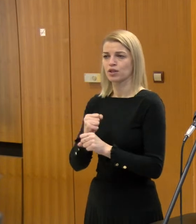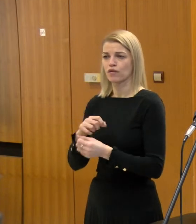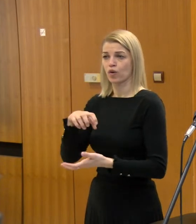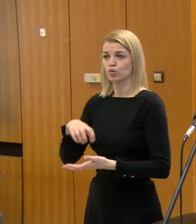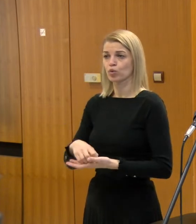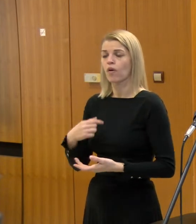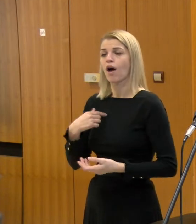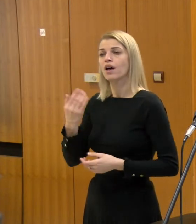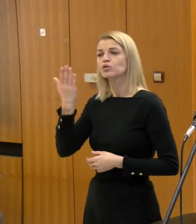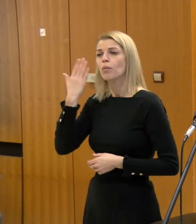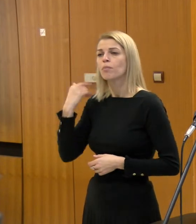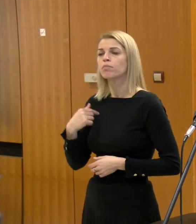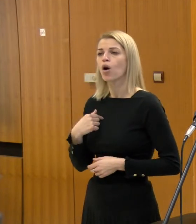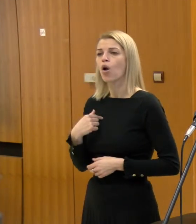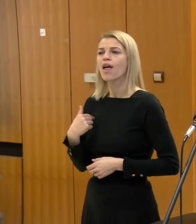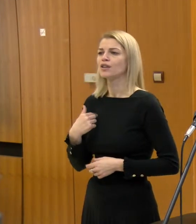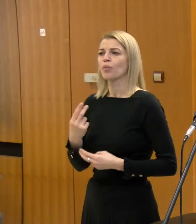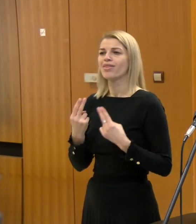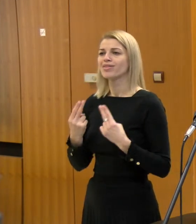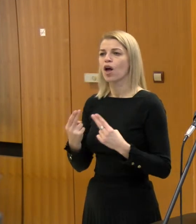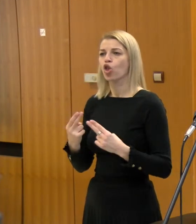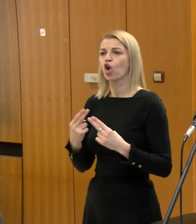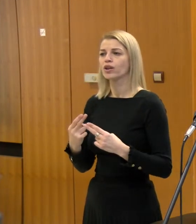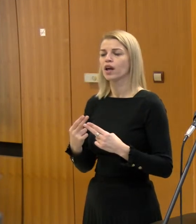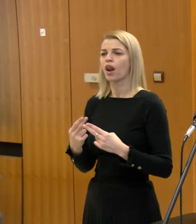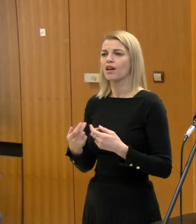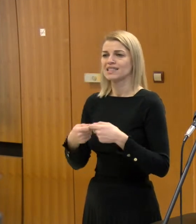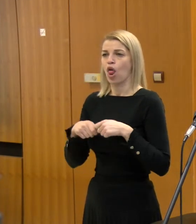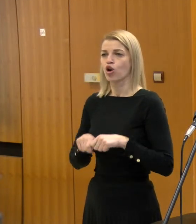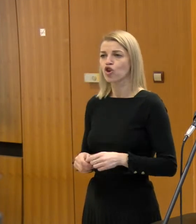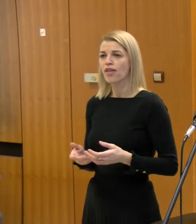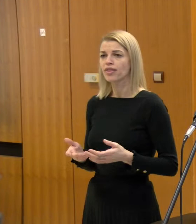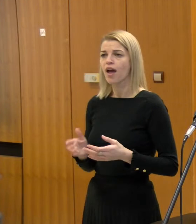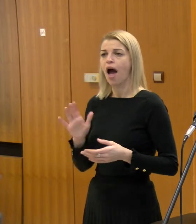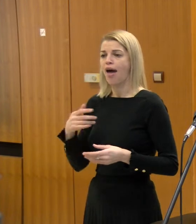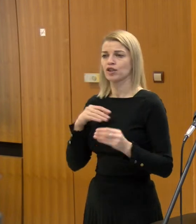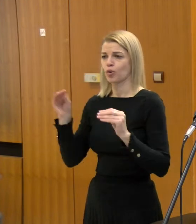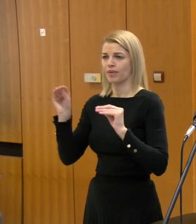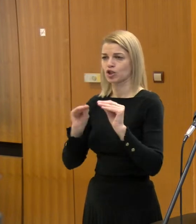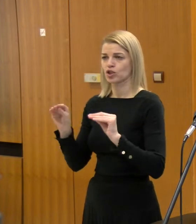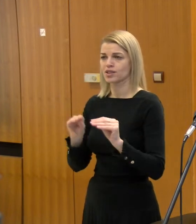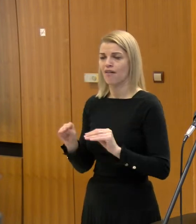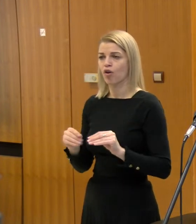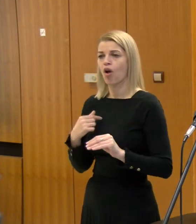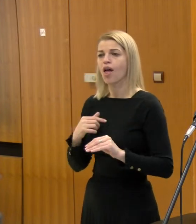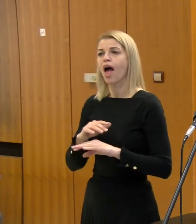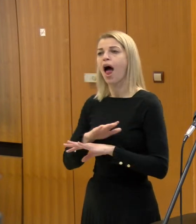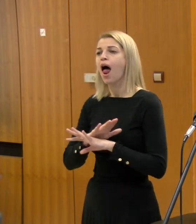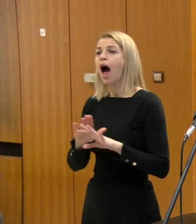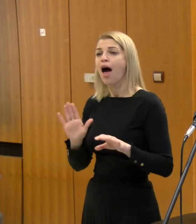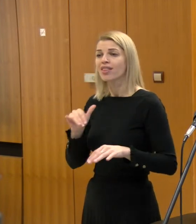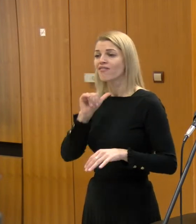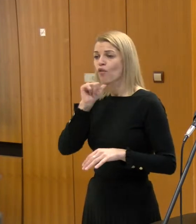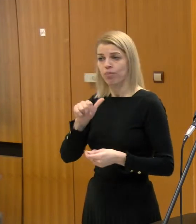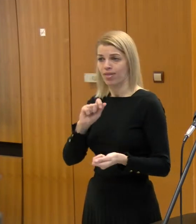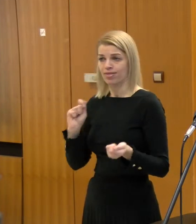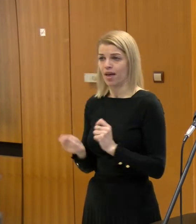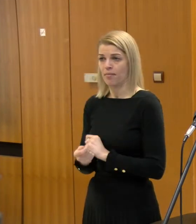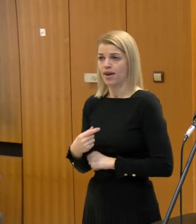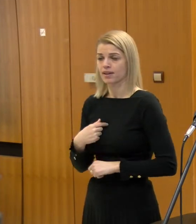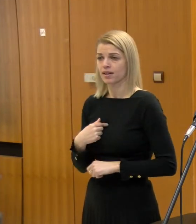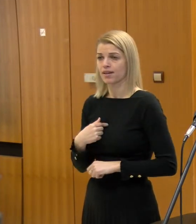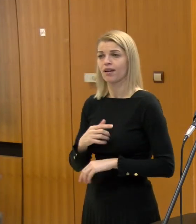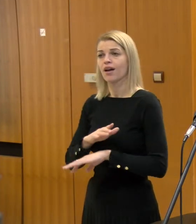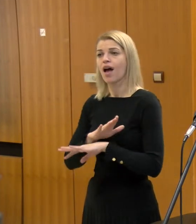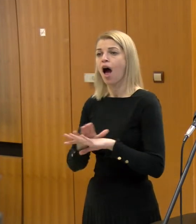a ja som nehodnotil to zloženie a ani som ho nezostavoval. Ja som ho vôbec nemenil. Ja